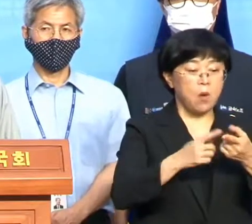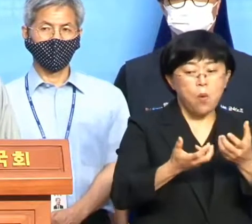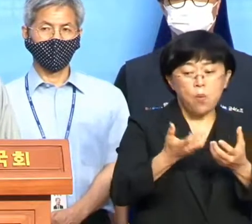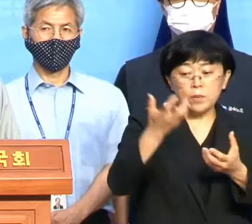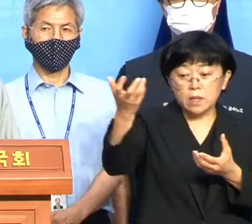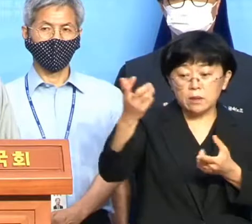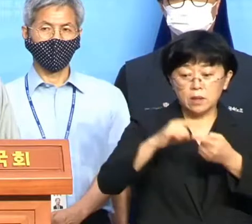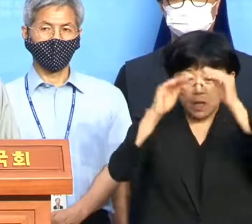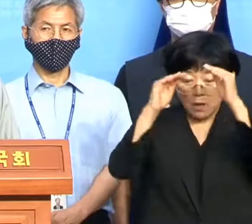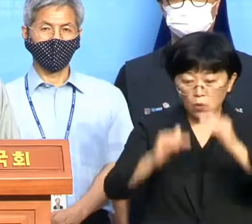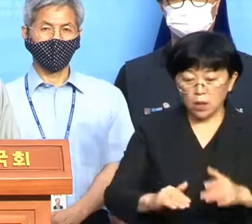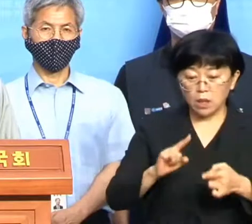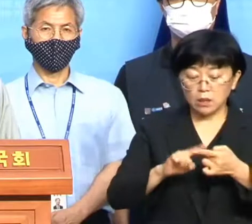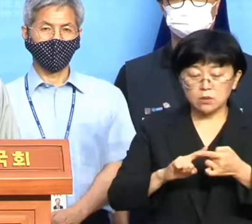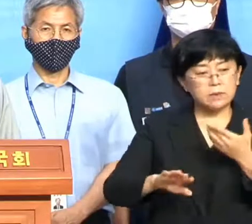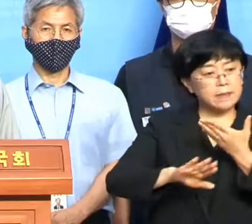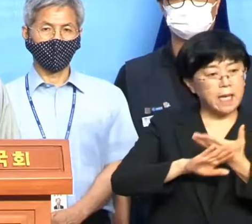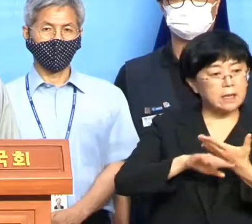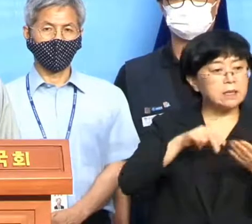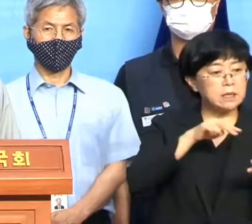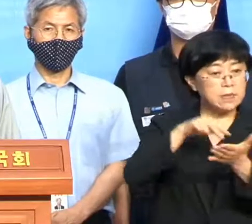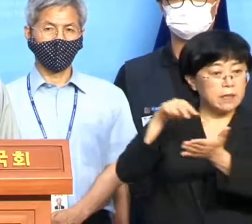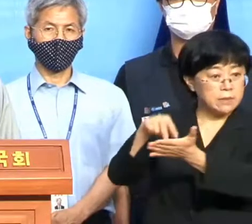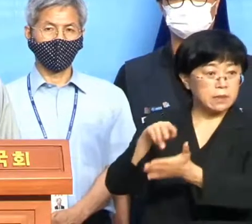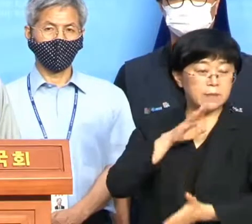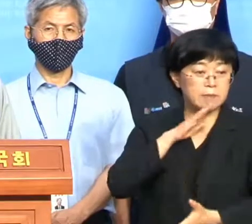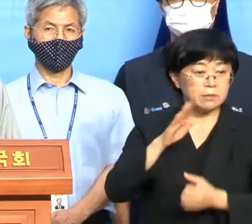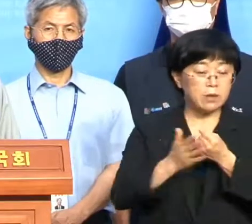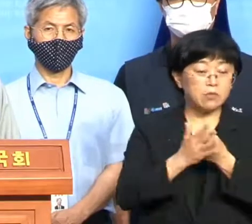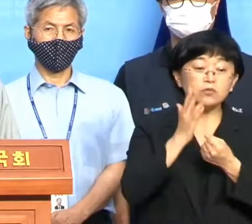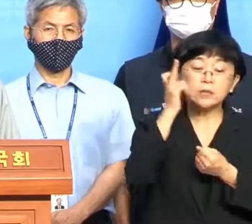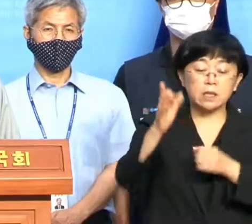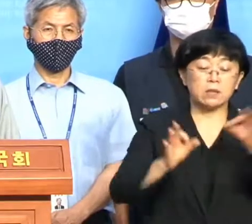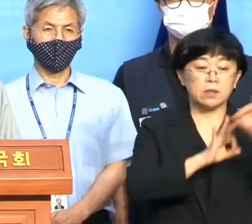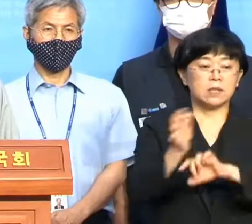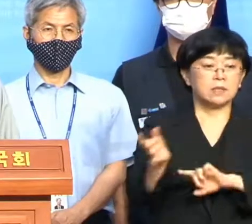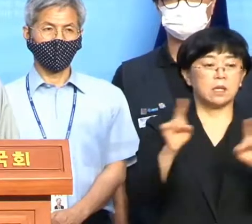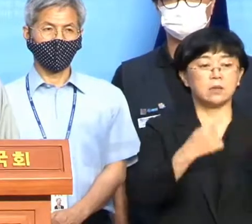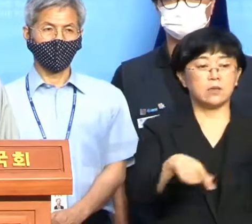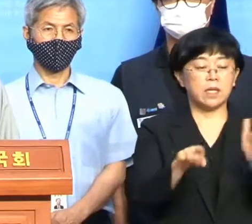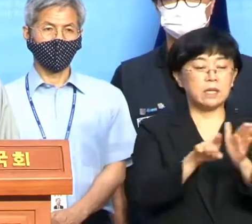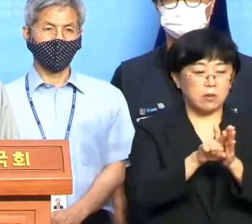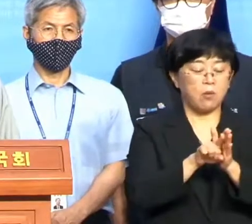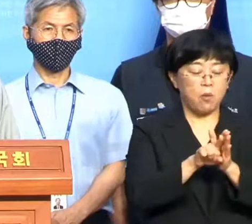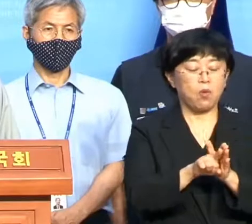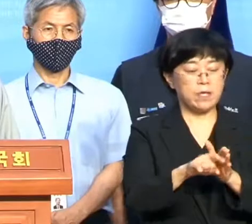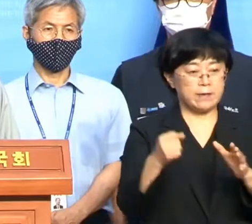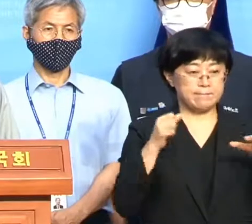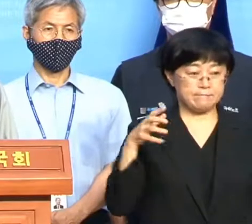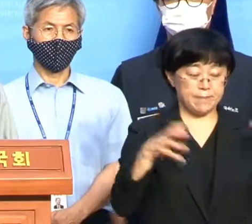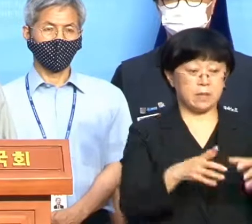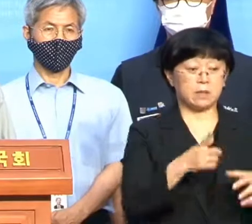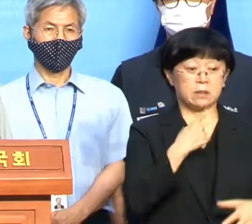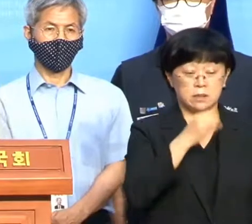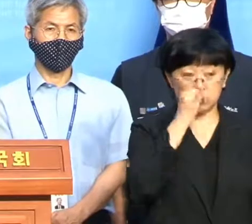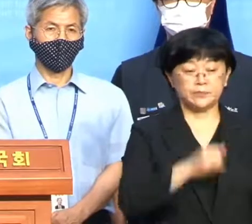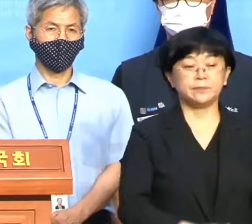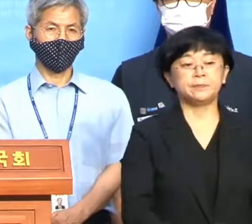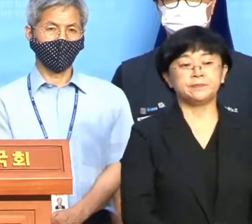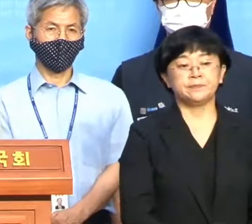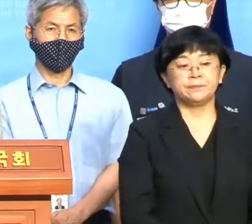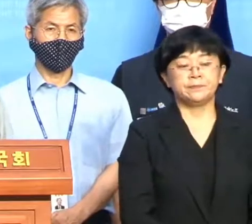내용적으로는 좀 다른 면이 있다 하더라도 울산의 경제를 서린 부분에서 같이 했었어 그런데